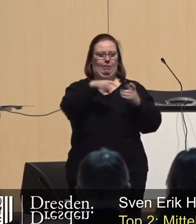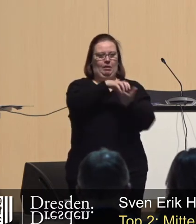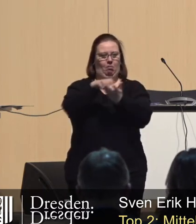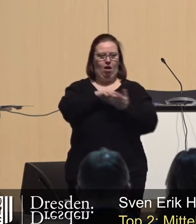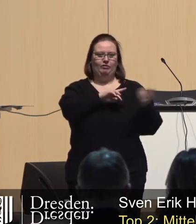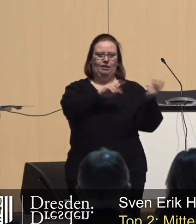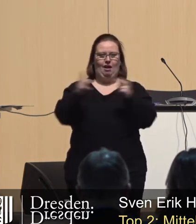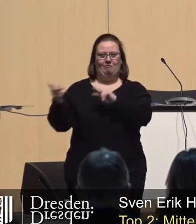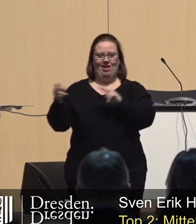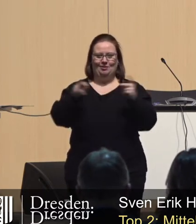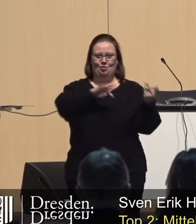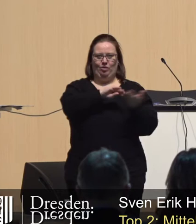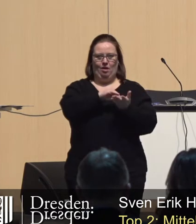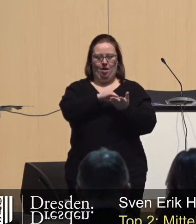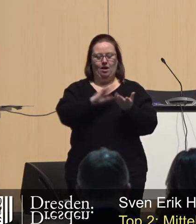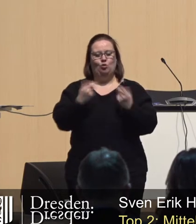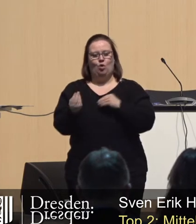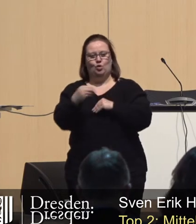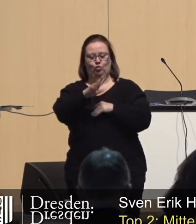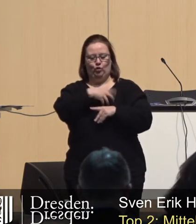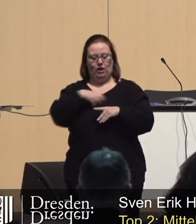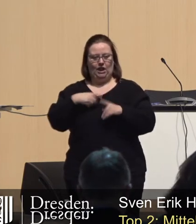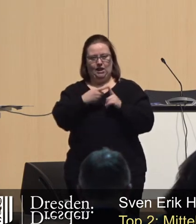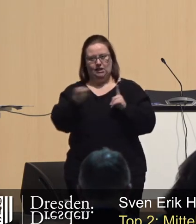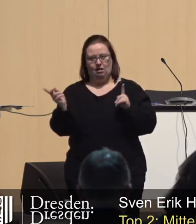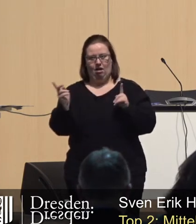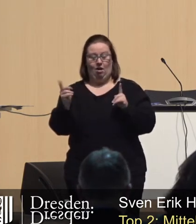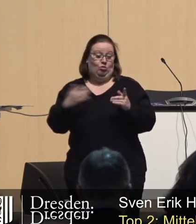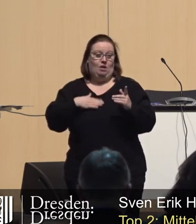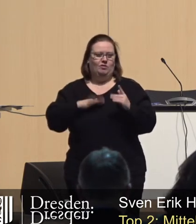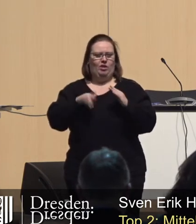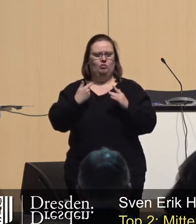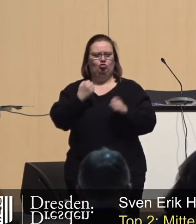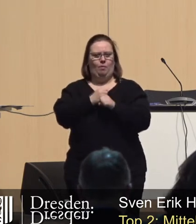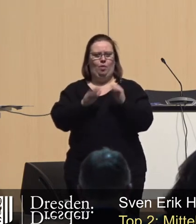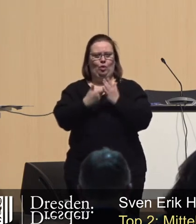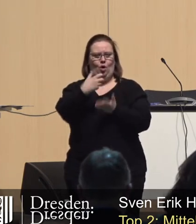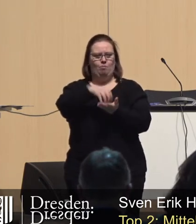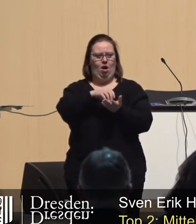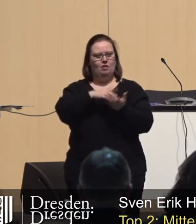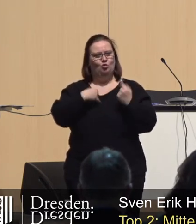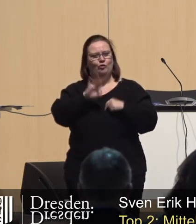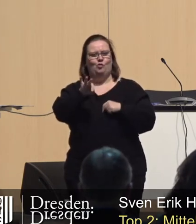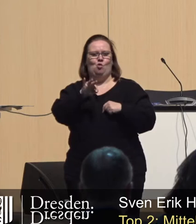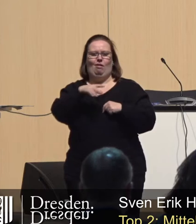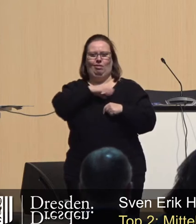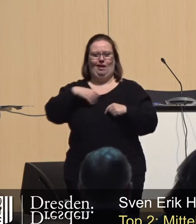haben. Und letztendlich auch für die Dresdner, wir persönlich auf dem Neumarkt fühlen uns als die Wohnstube der